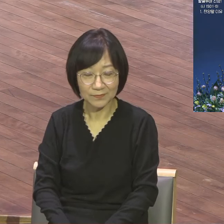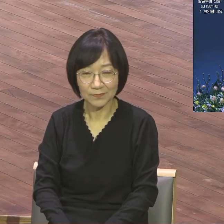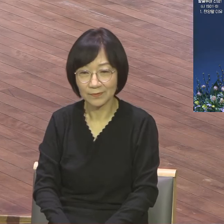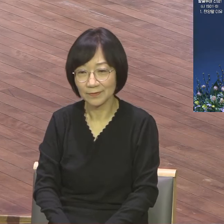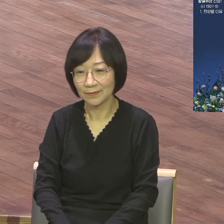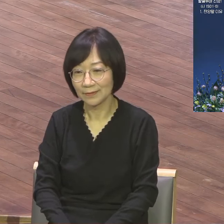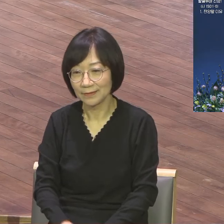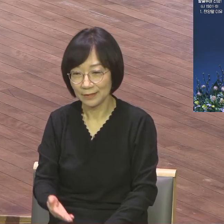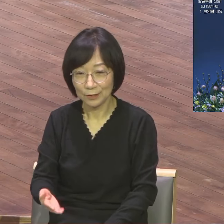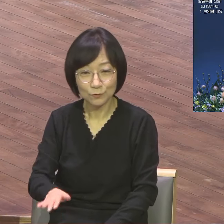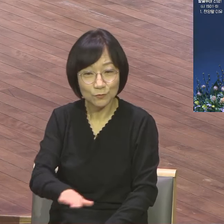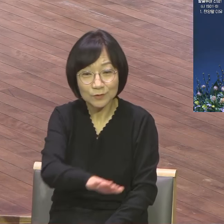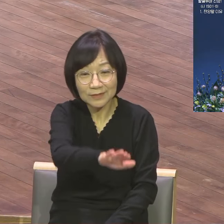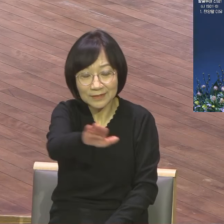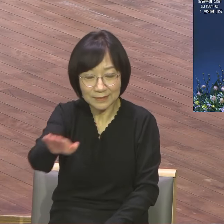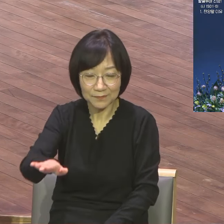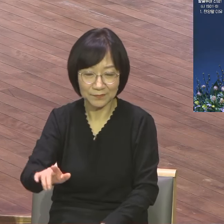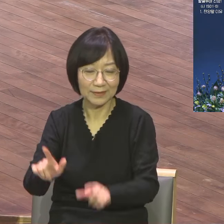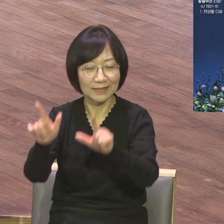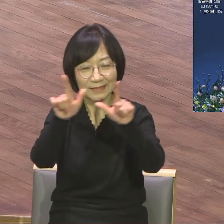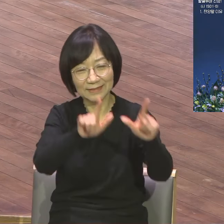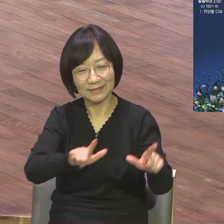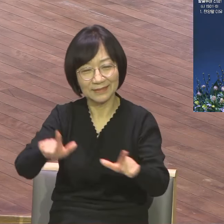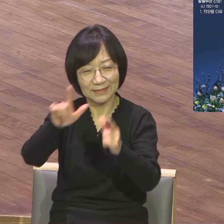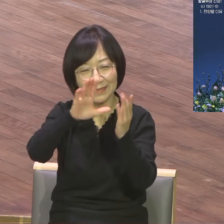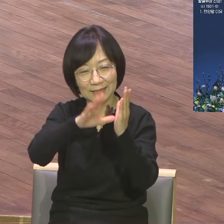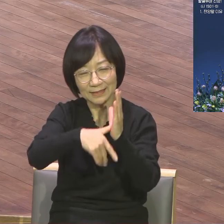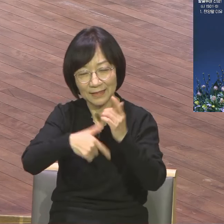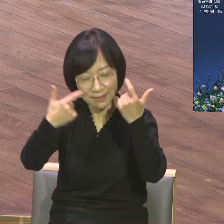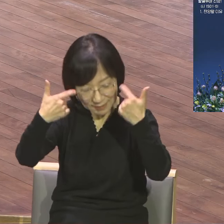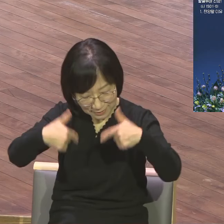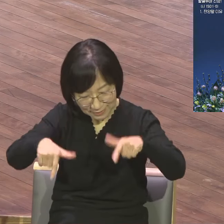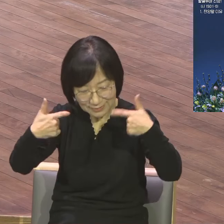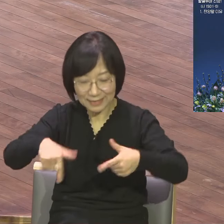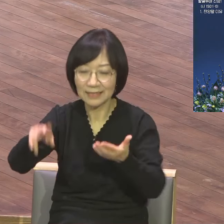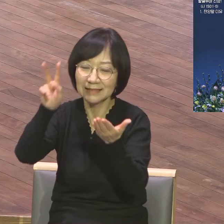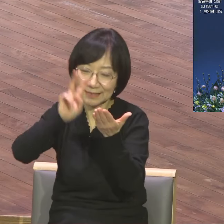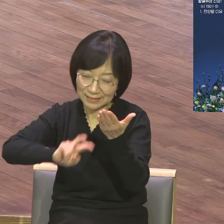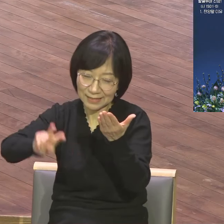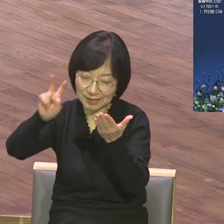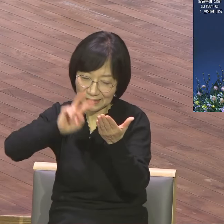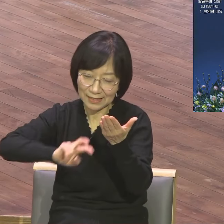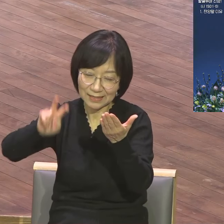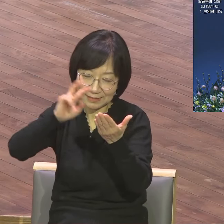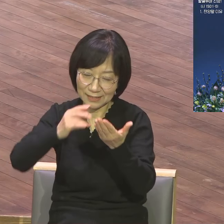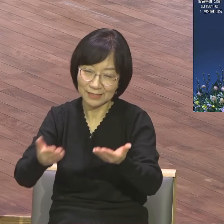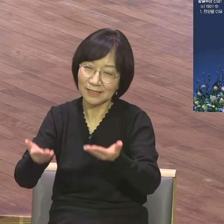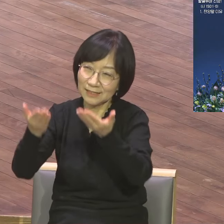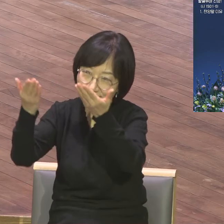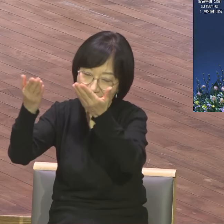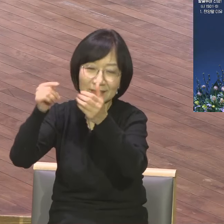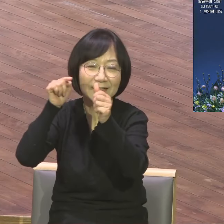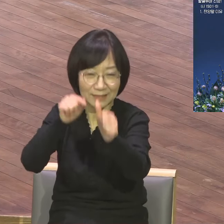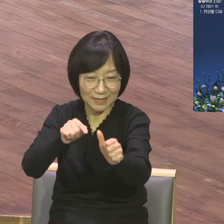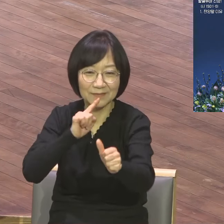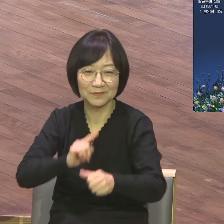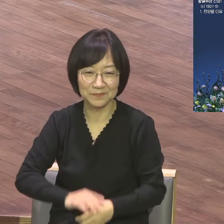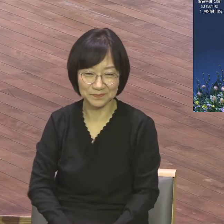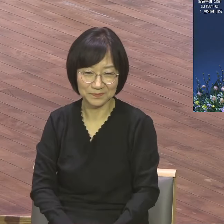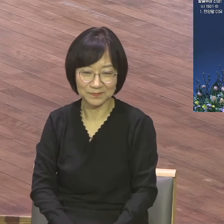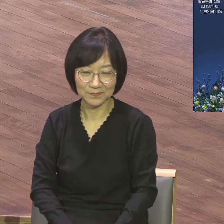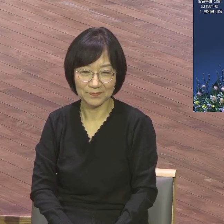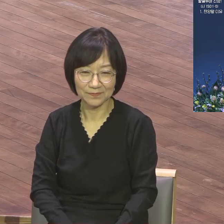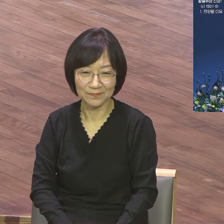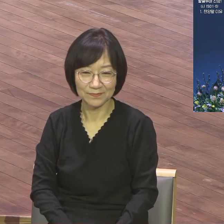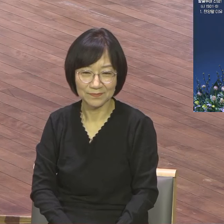모든 발걸음 속에서 찬양을 드리라. 찬양을 드리라. 삶의